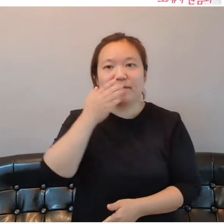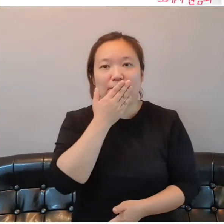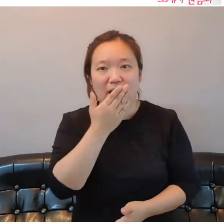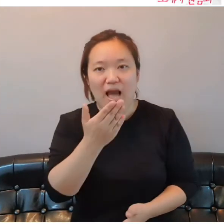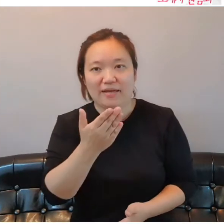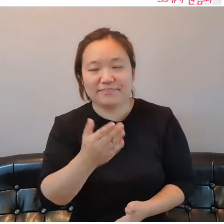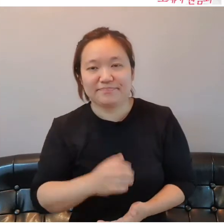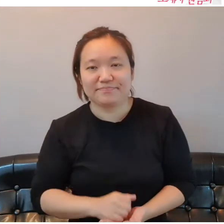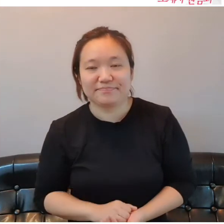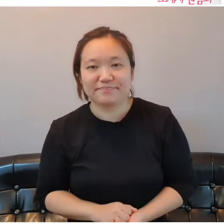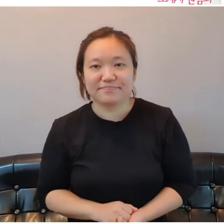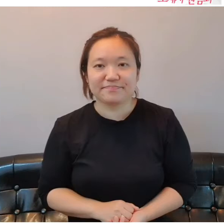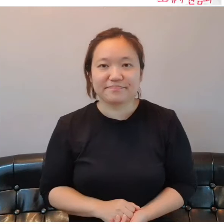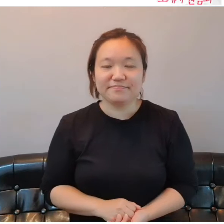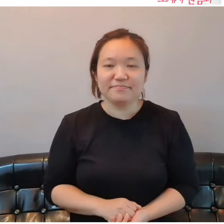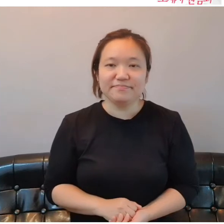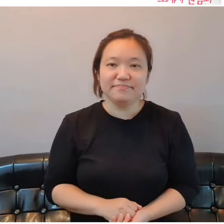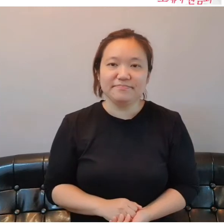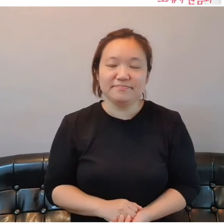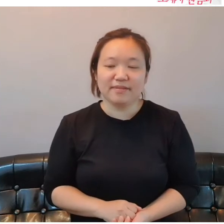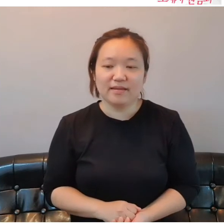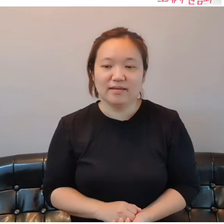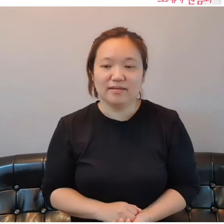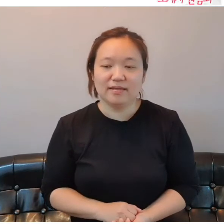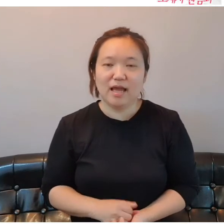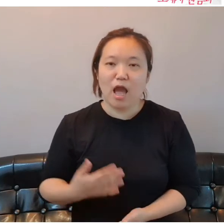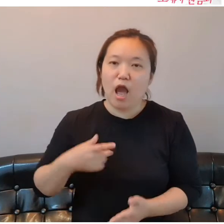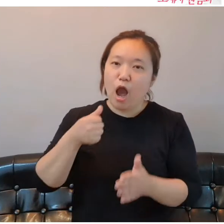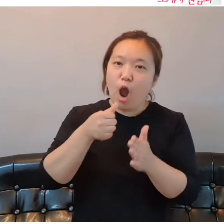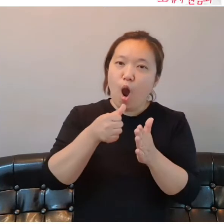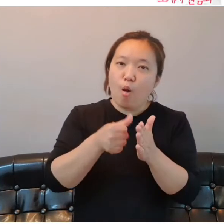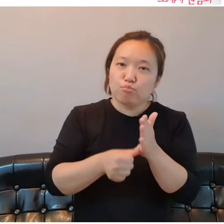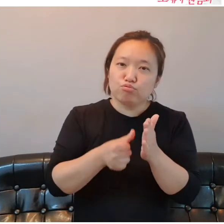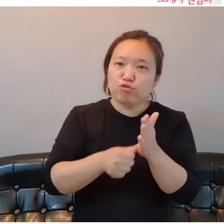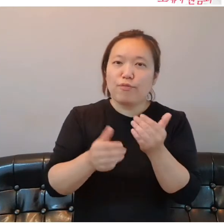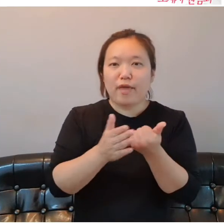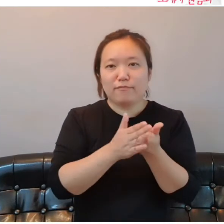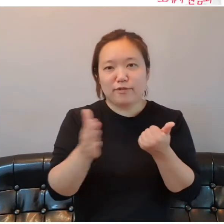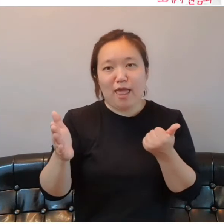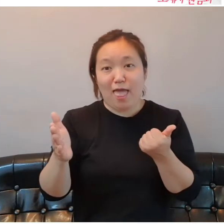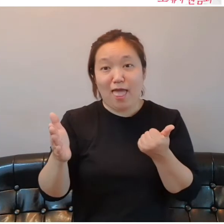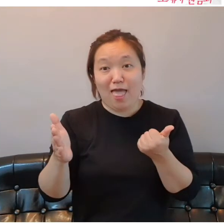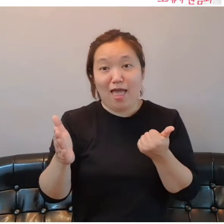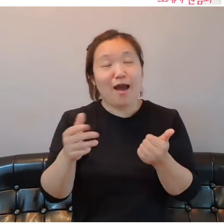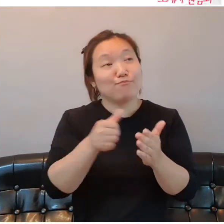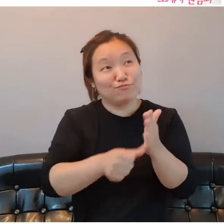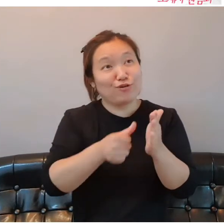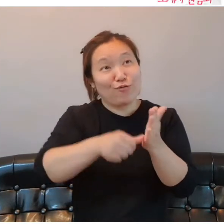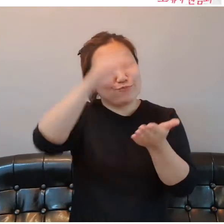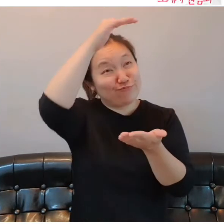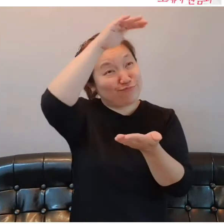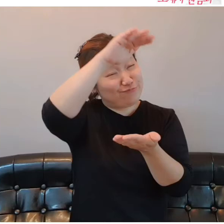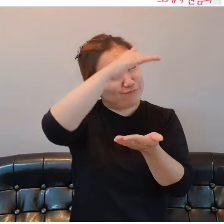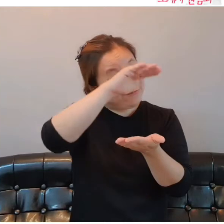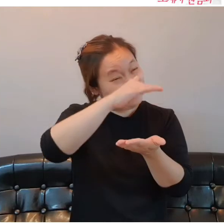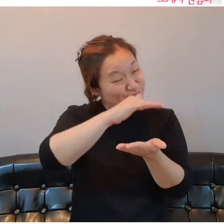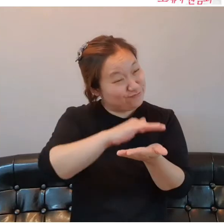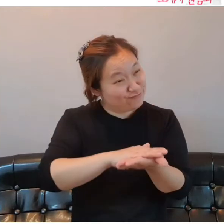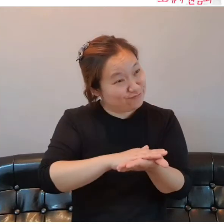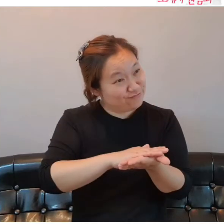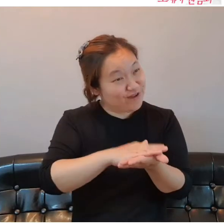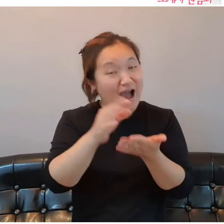없다는 사실도 확실하게 알게 되실 거예요. 물건으로 인한 생각의 변화는 자연스럽게